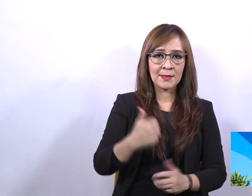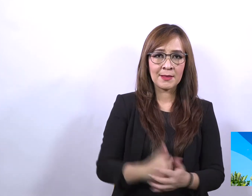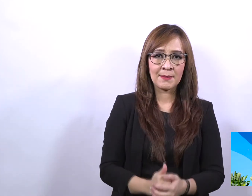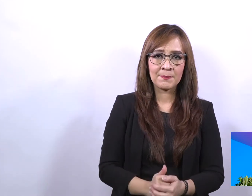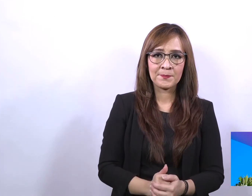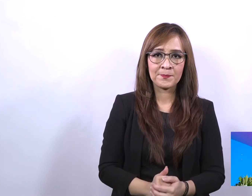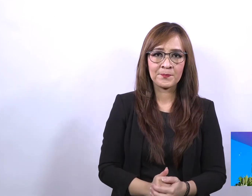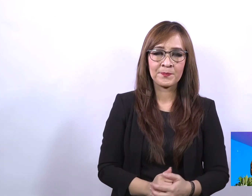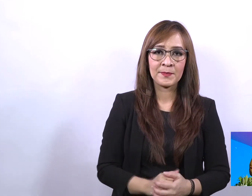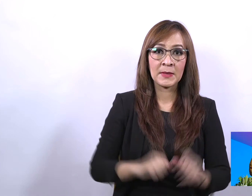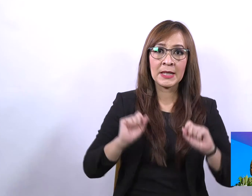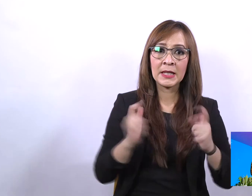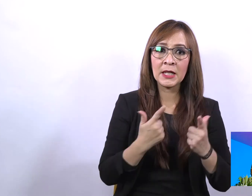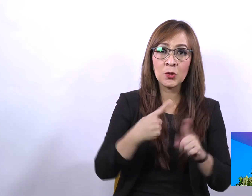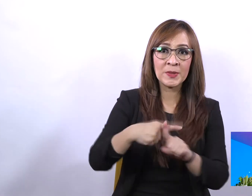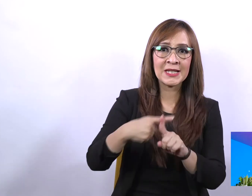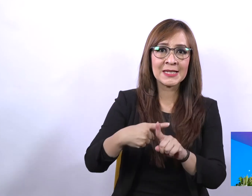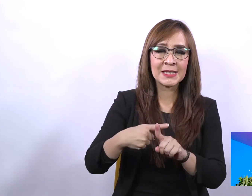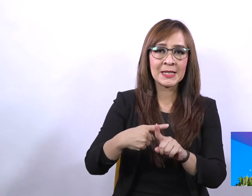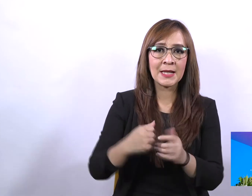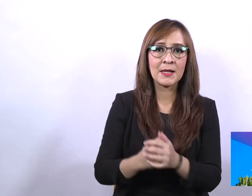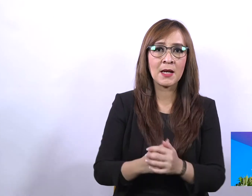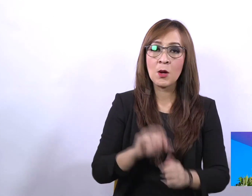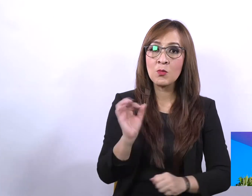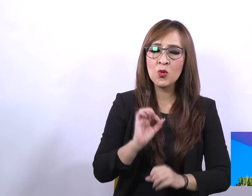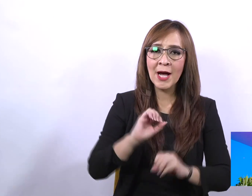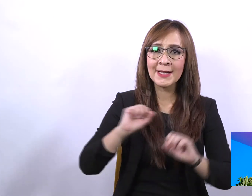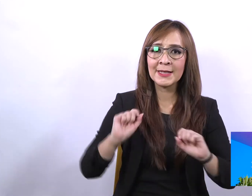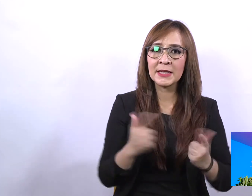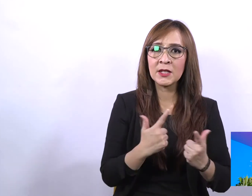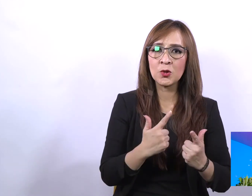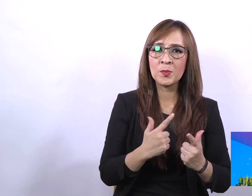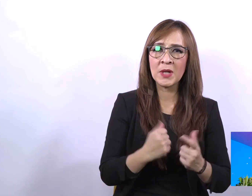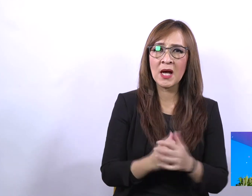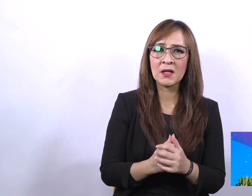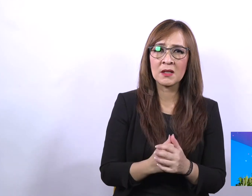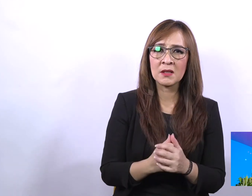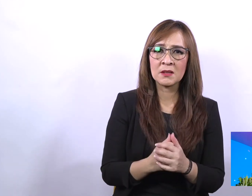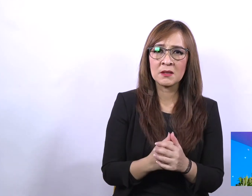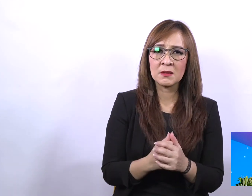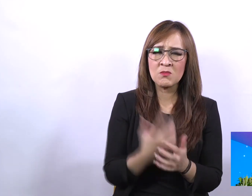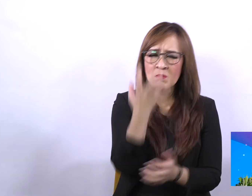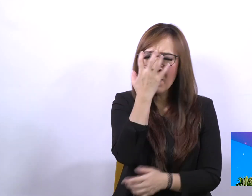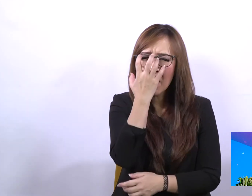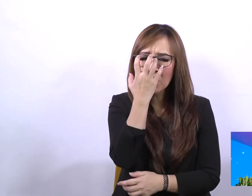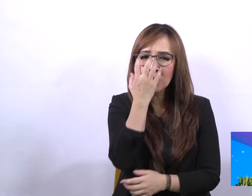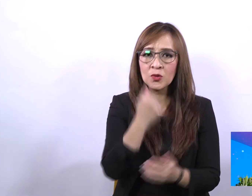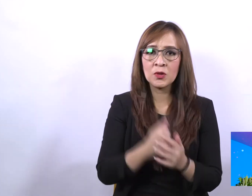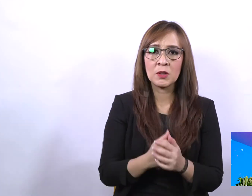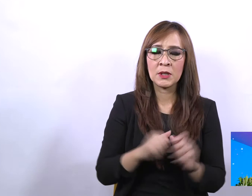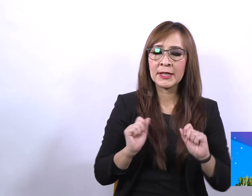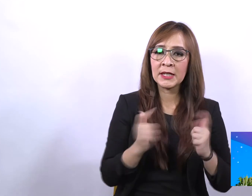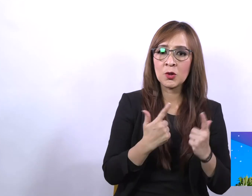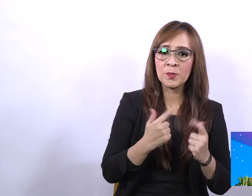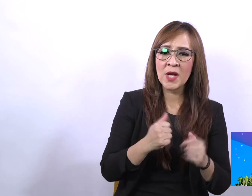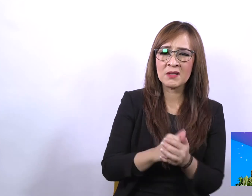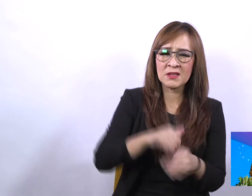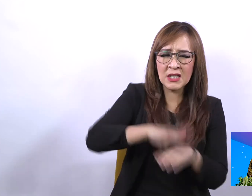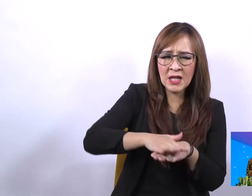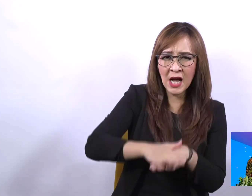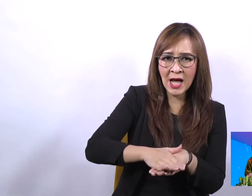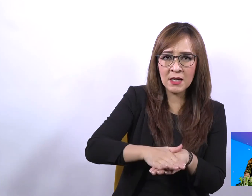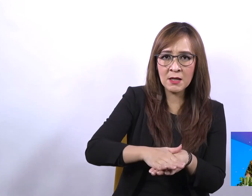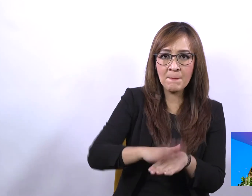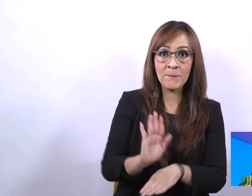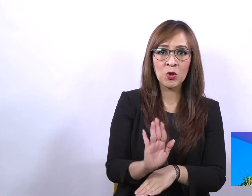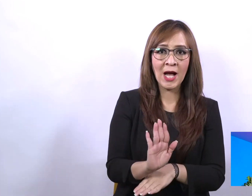Ameh hidup kesibukan hidup yang kecil hai hidup lisan bukan hidup yang minder ditemukan hidup yang terdekat di Ukraina bukan itu